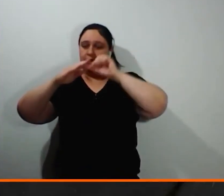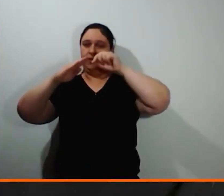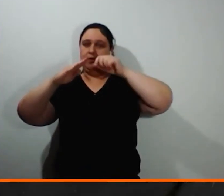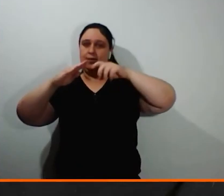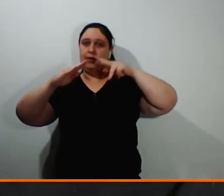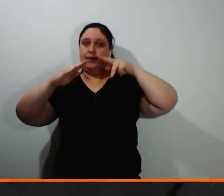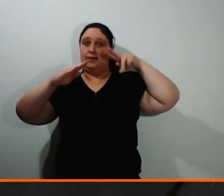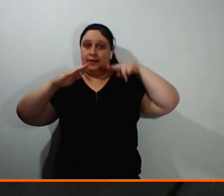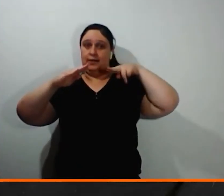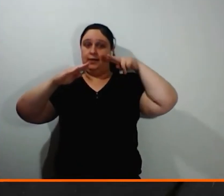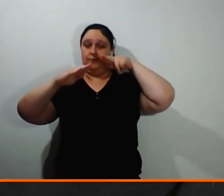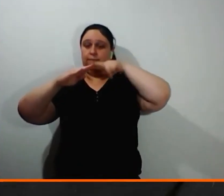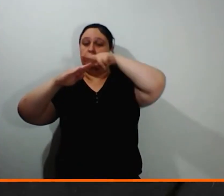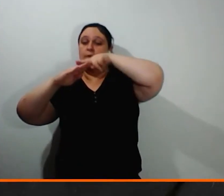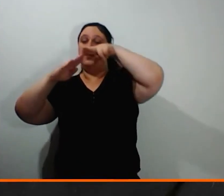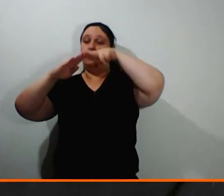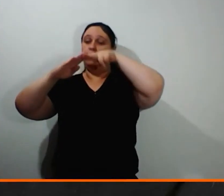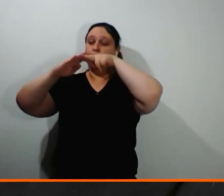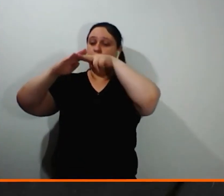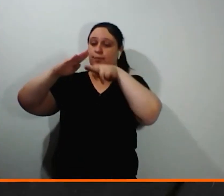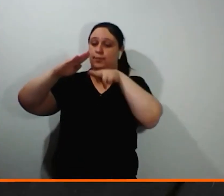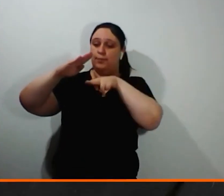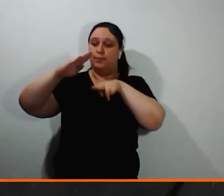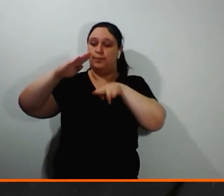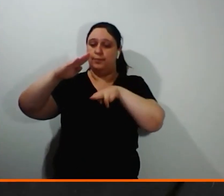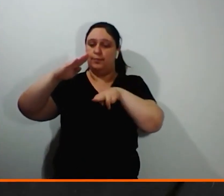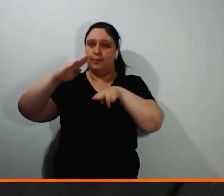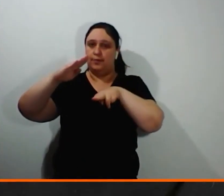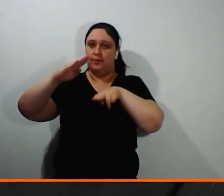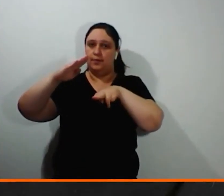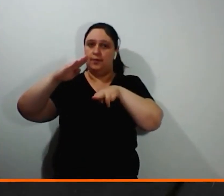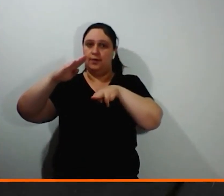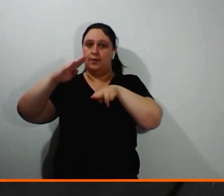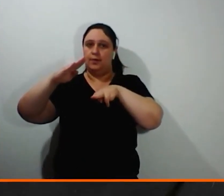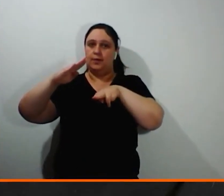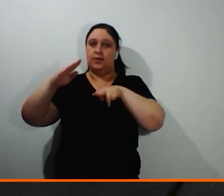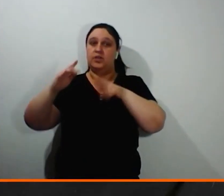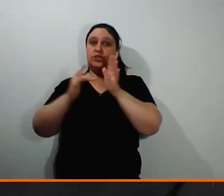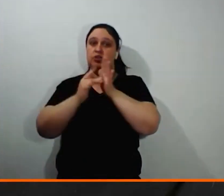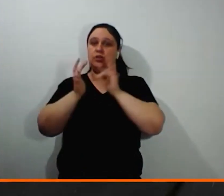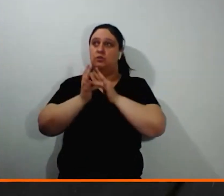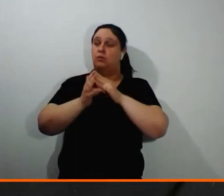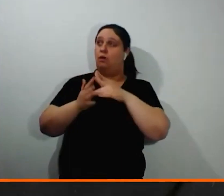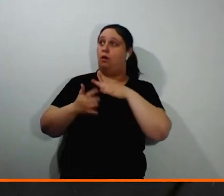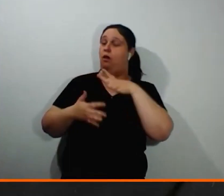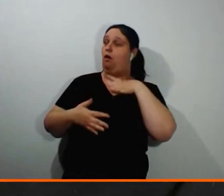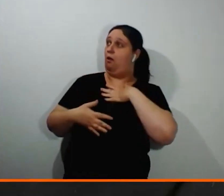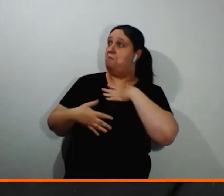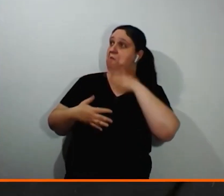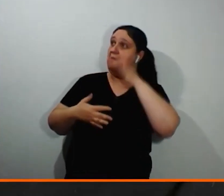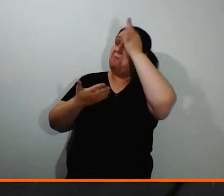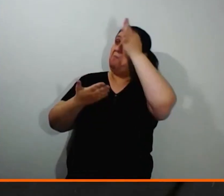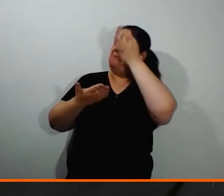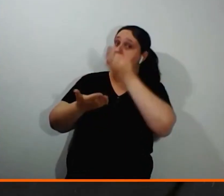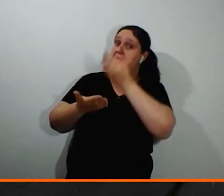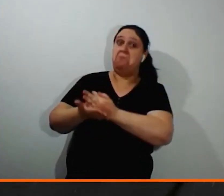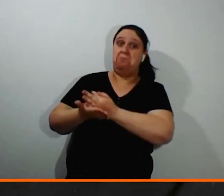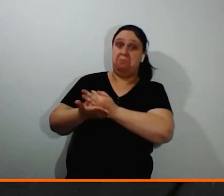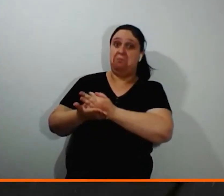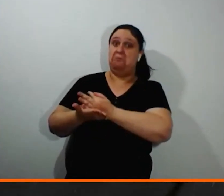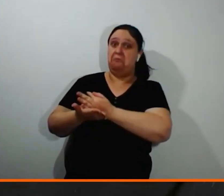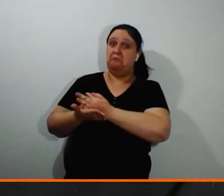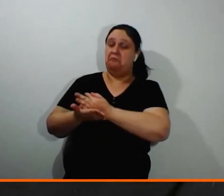ficou maravilhado com a fé deles, não é? E tamanha fé. E o Senhor disse assim: perdoados sejam os